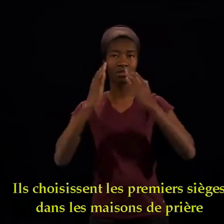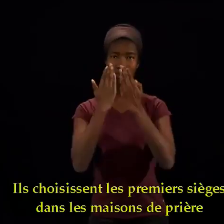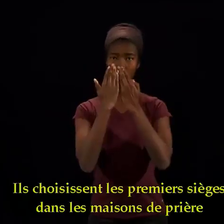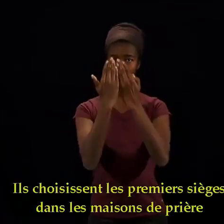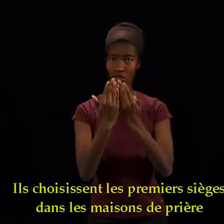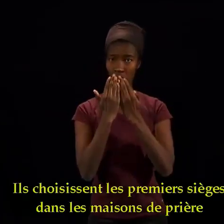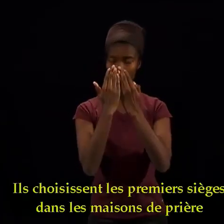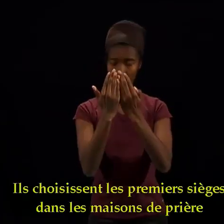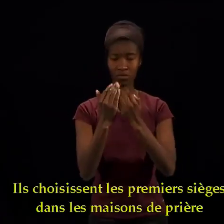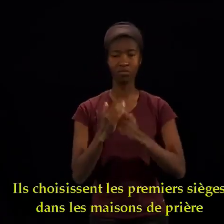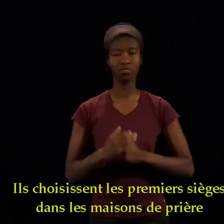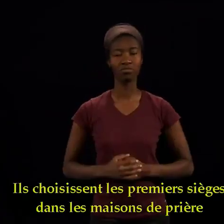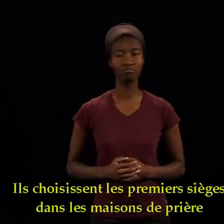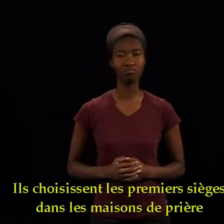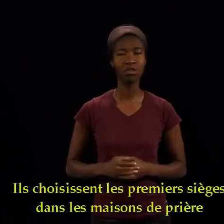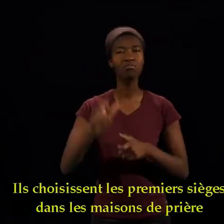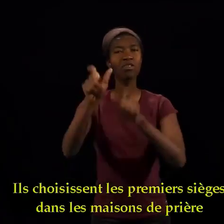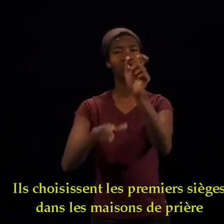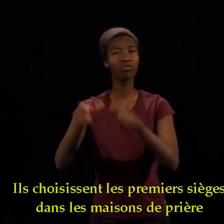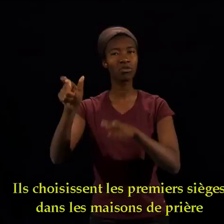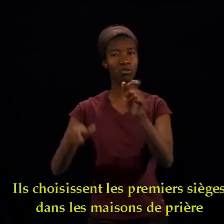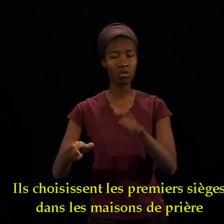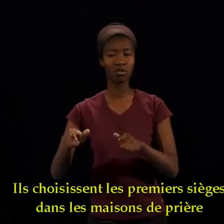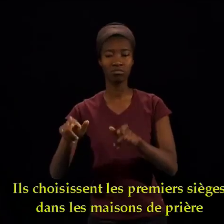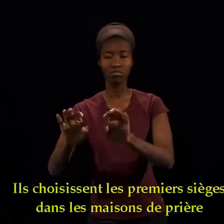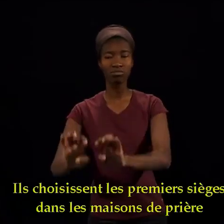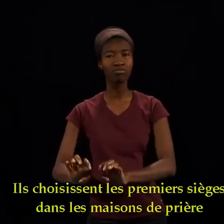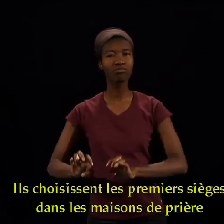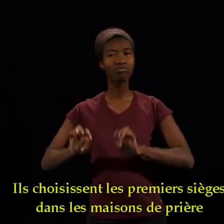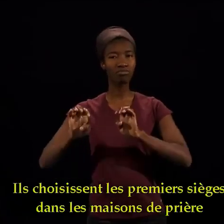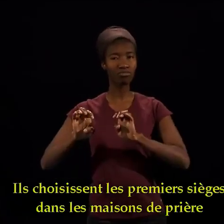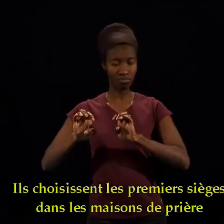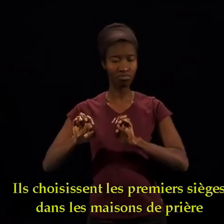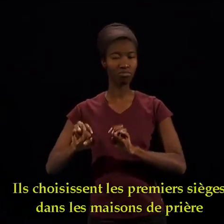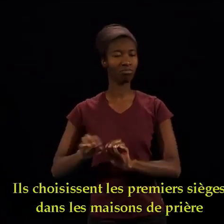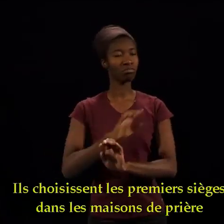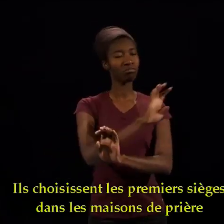Ils choisissent les premiers sièges dans les maisons de prière.